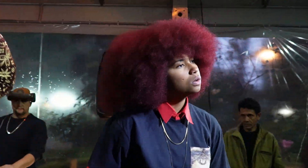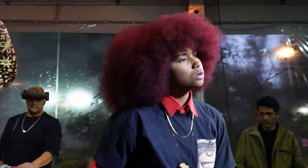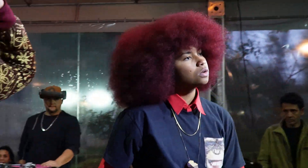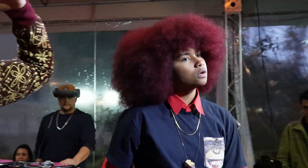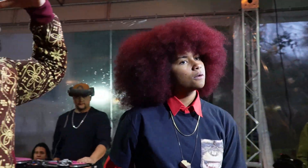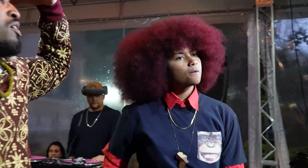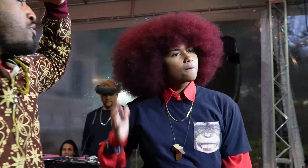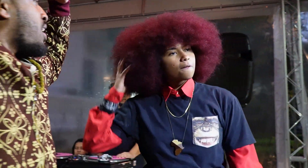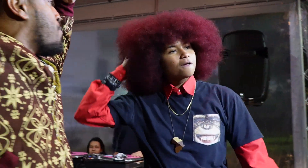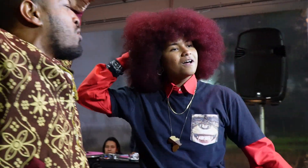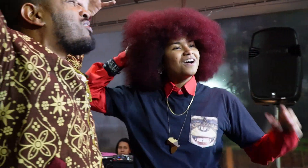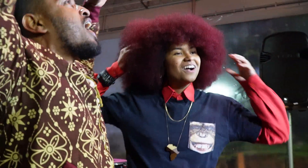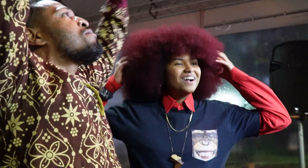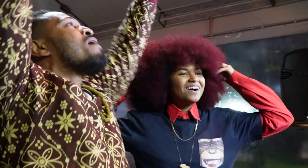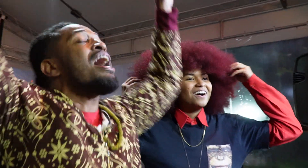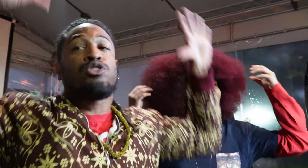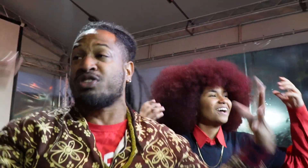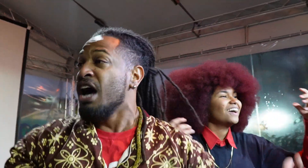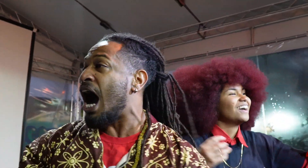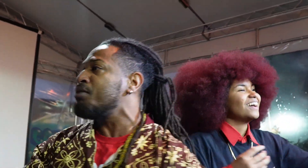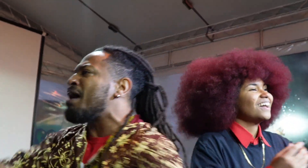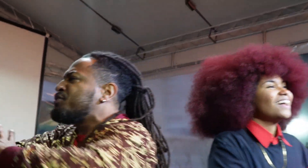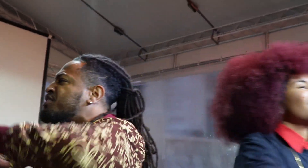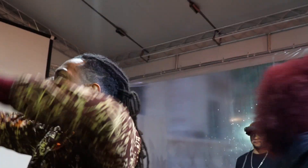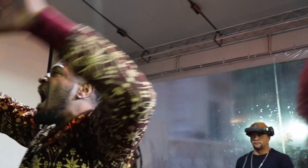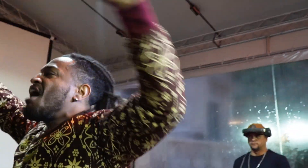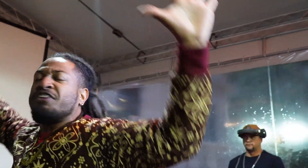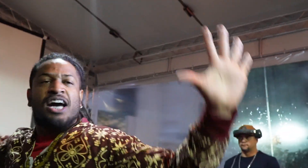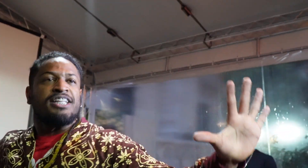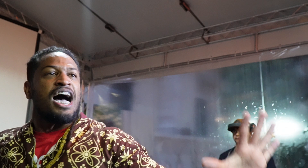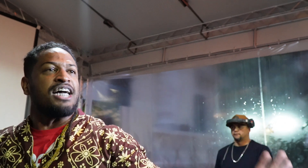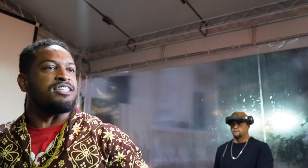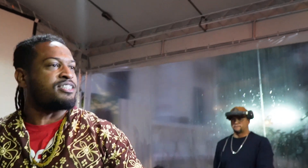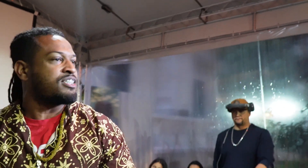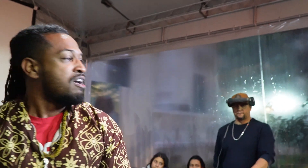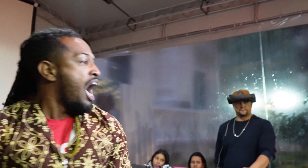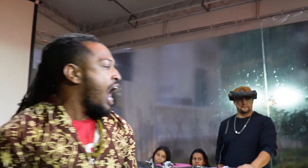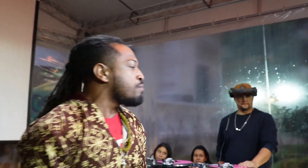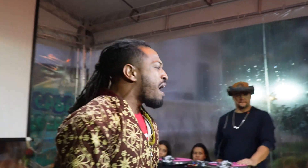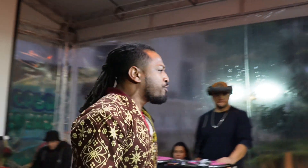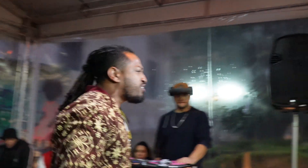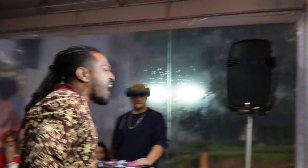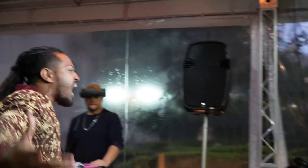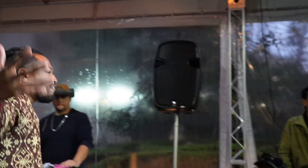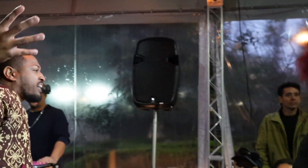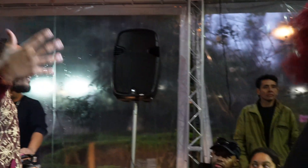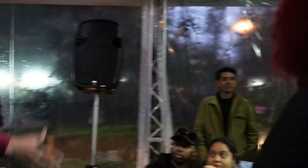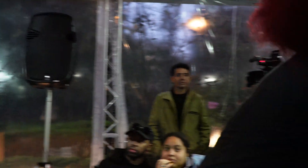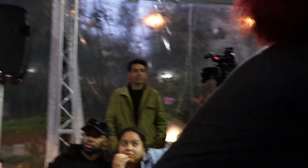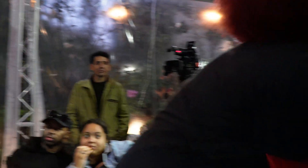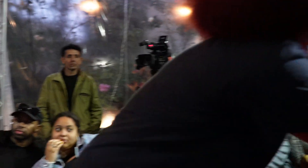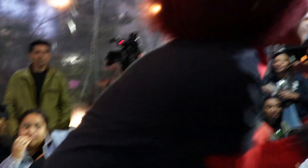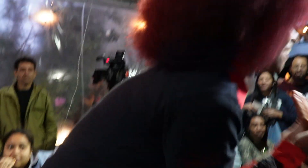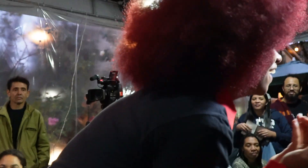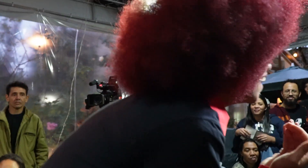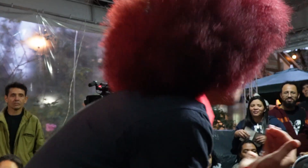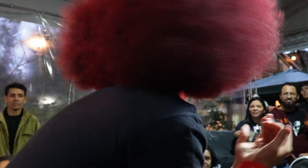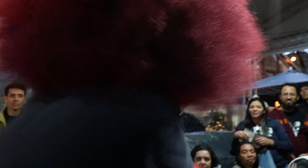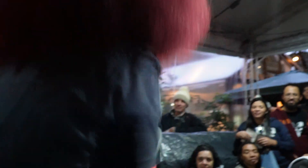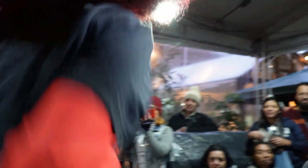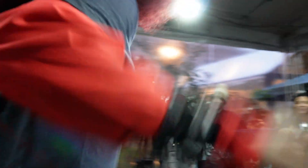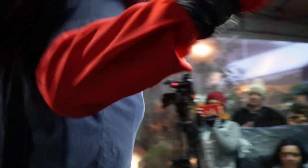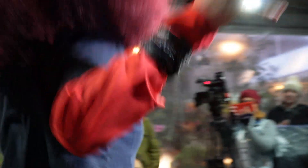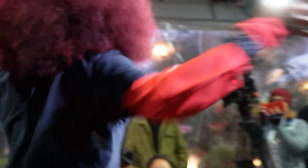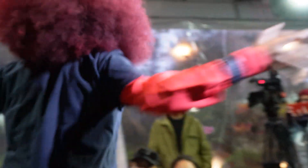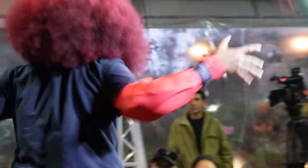progresso. Deixemos nossos cabelos armados. Armados de africanidade. Vem comigo. Armados de africanidade. Vem comigo. Armados